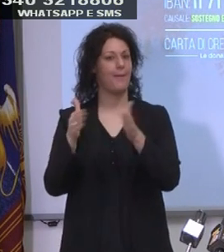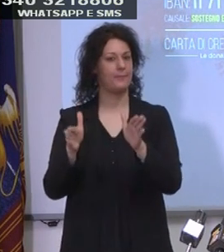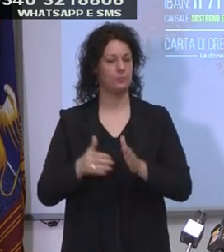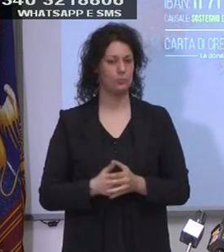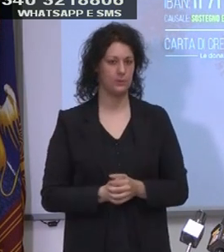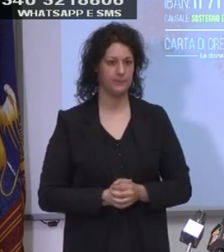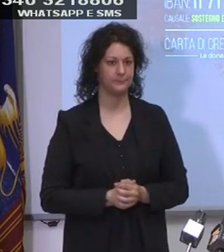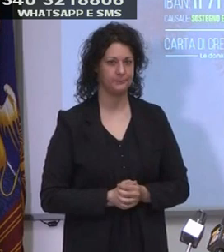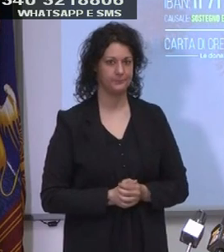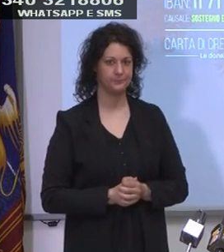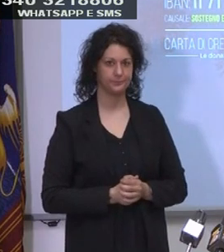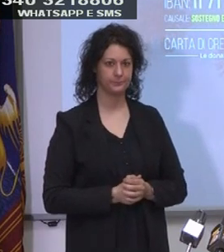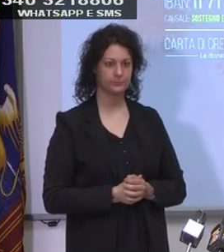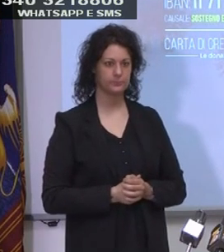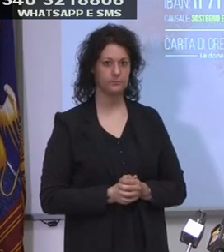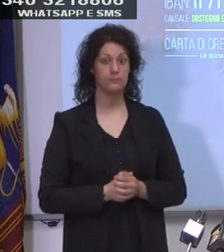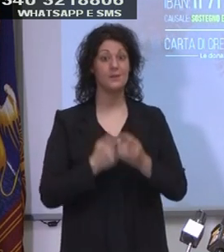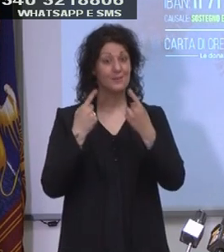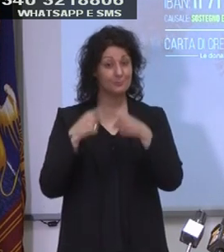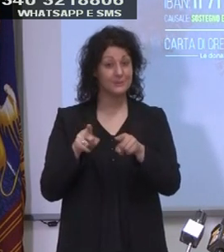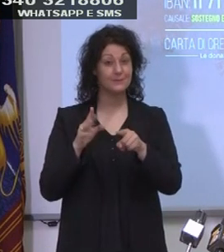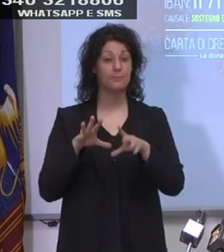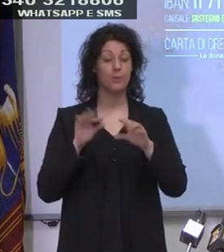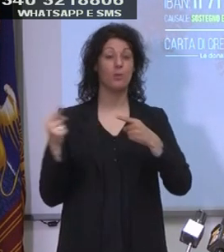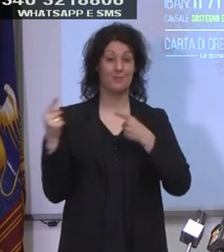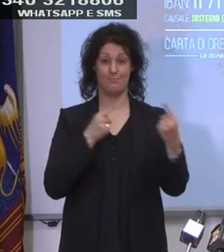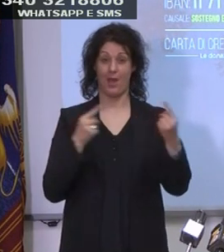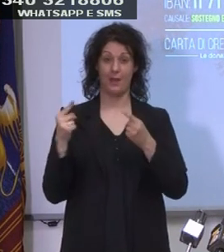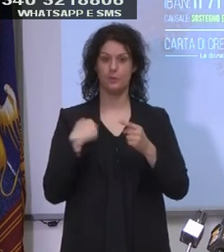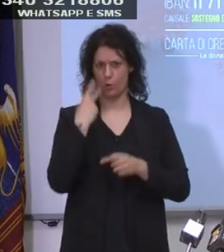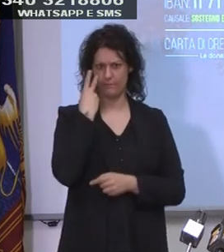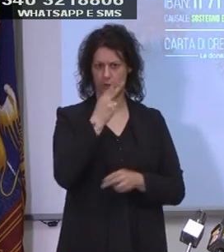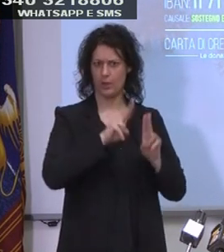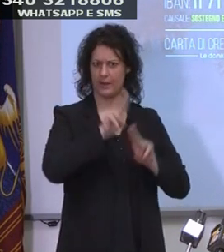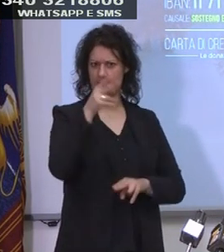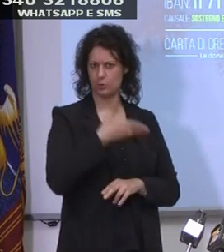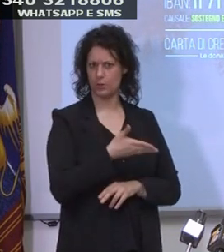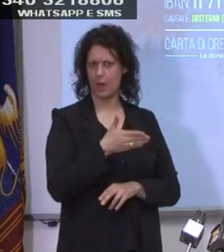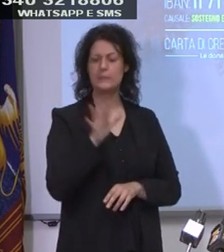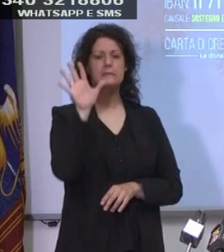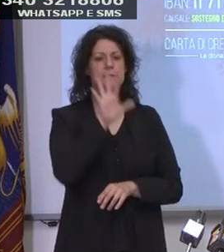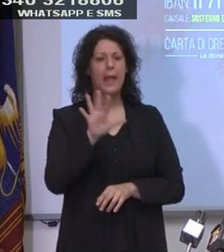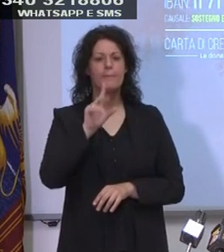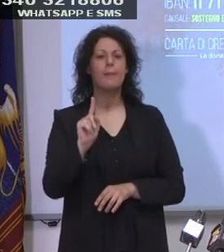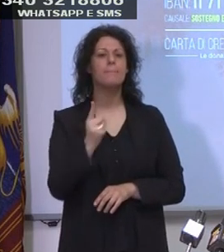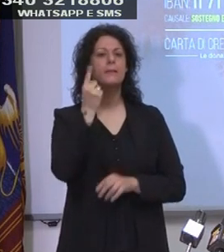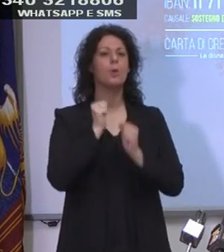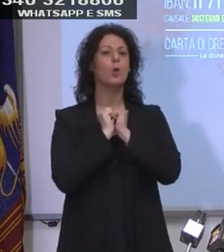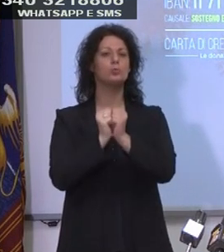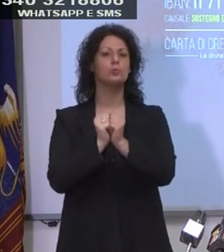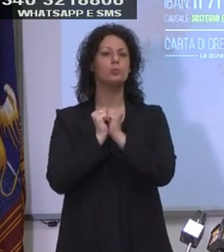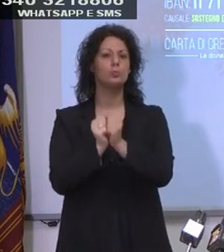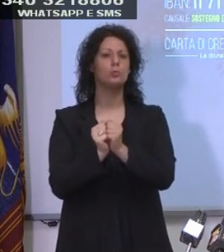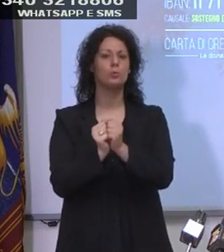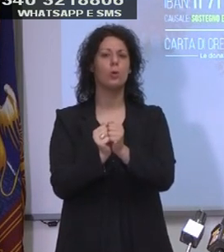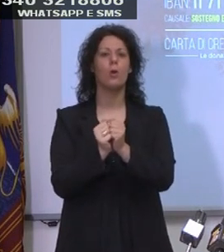Parisi. Questo, attenzione, questo è il dibattito al quale assisto a livello nazionale. Sembra che il 1° giugno sia la deadline oltre